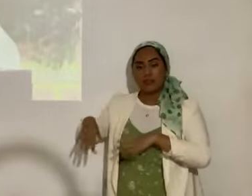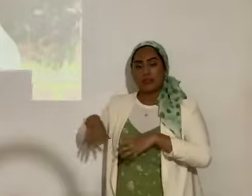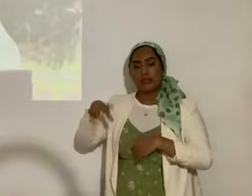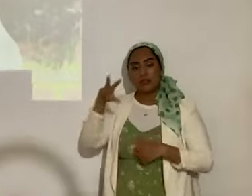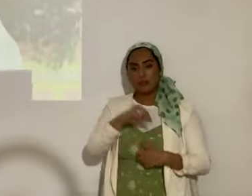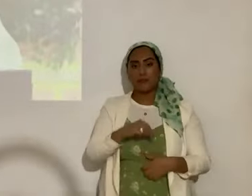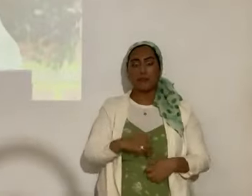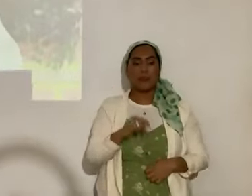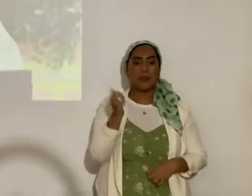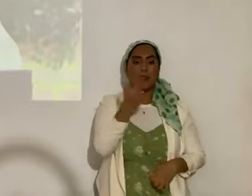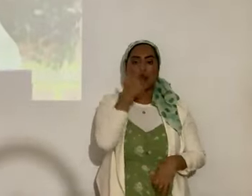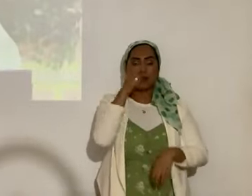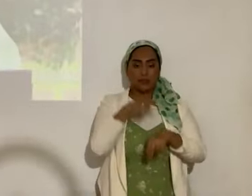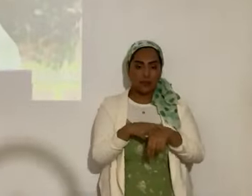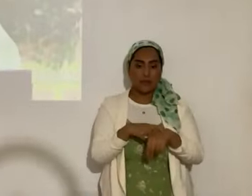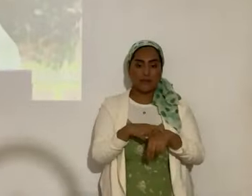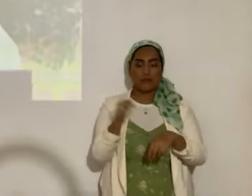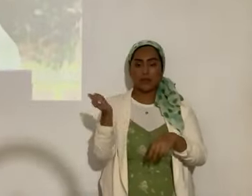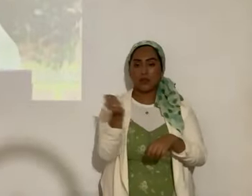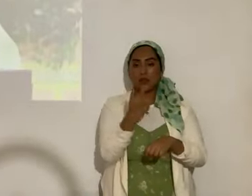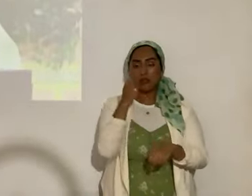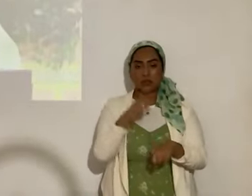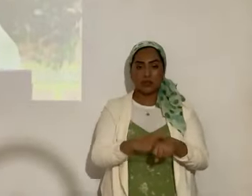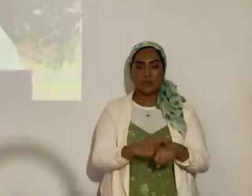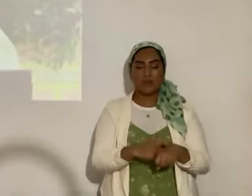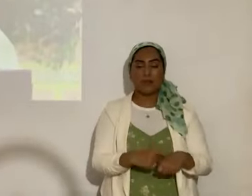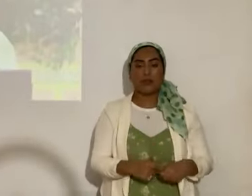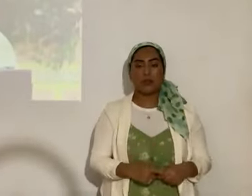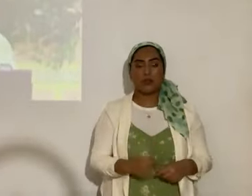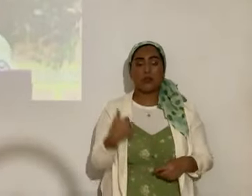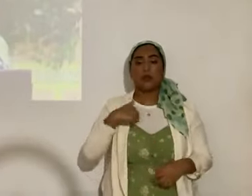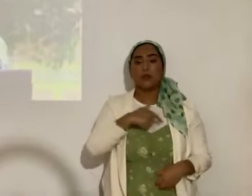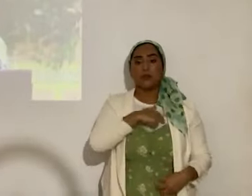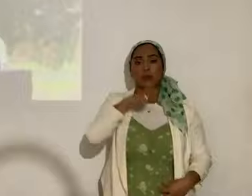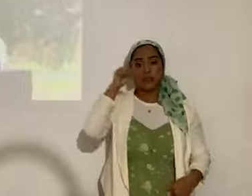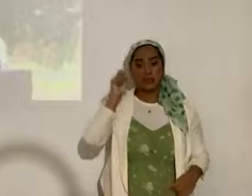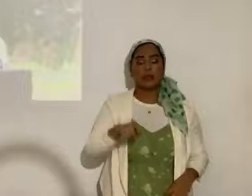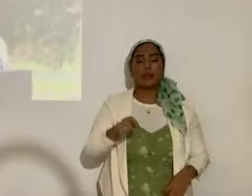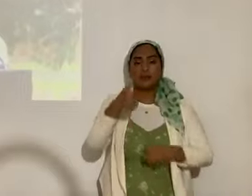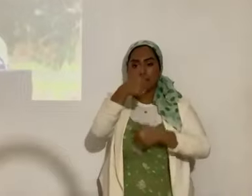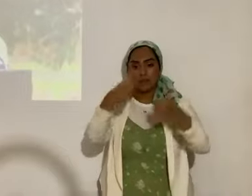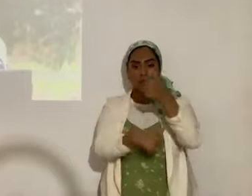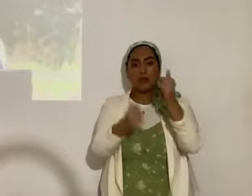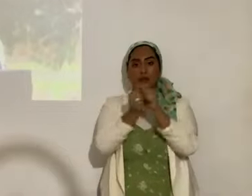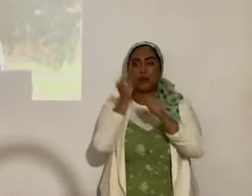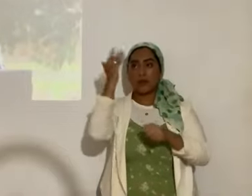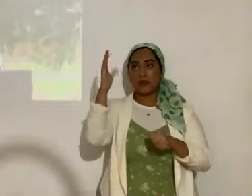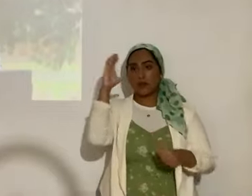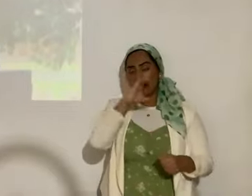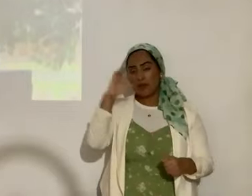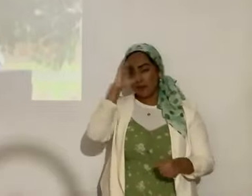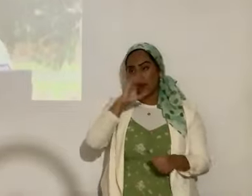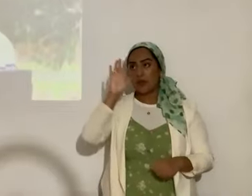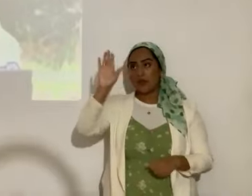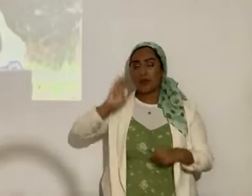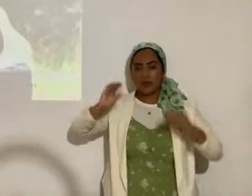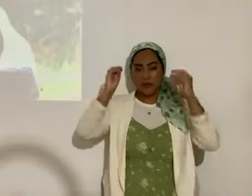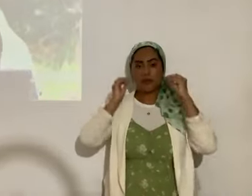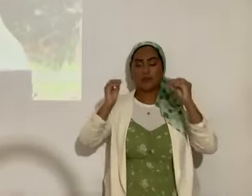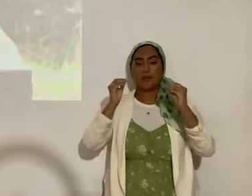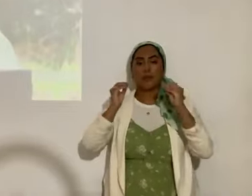todo el tiempo todo el tiempo tenemos que estar en sujeción a él buscando las escrituras